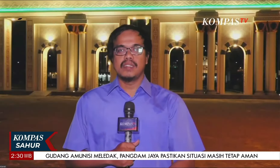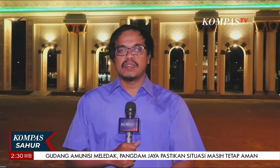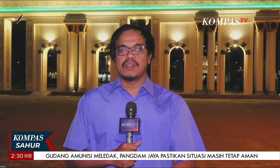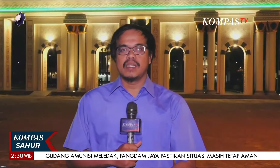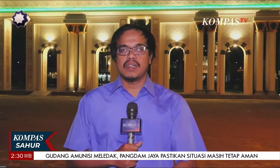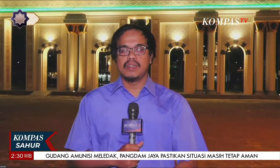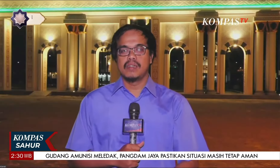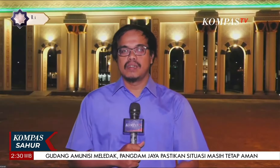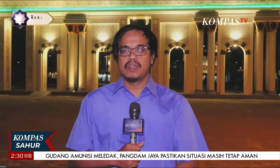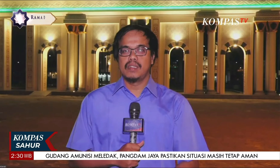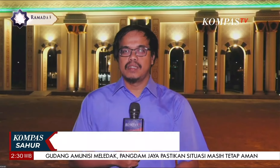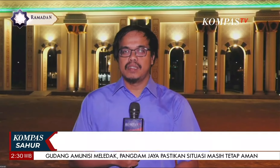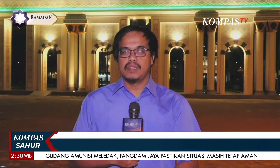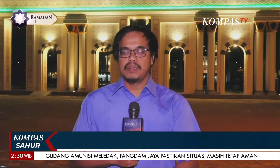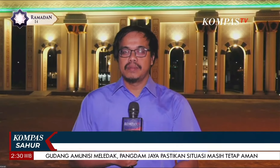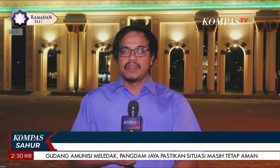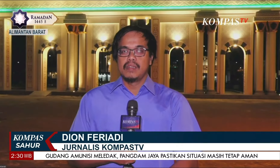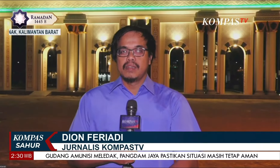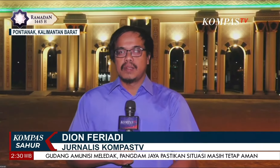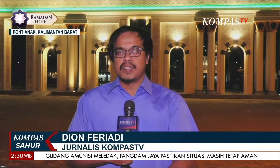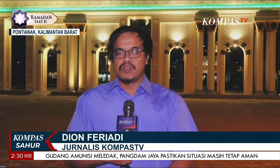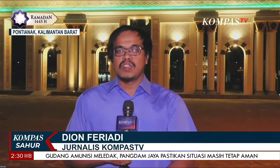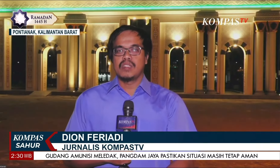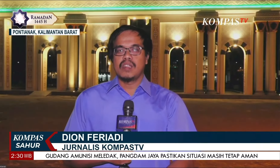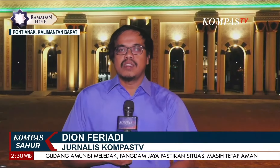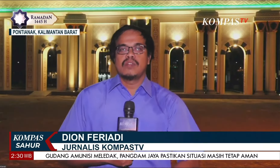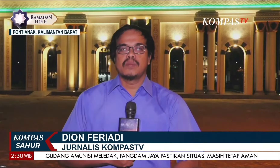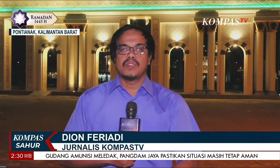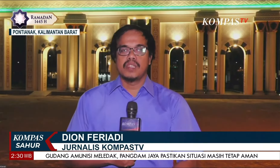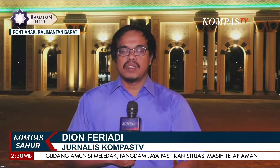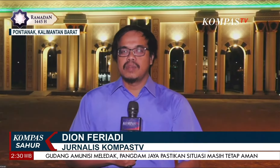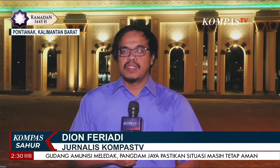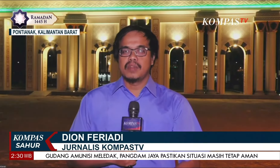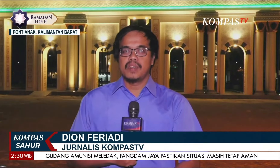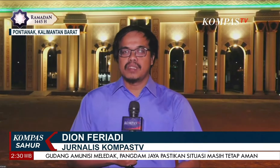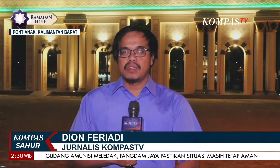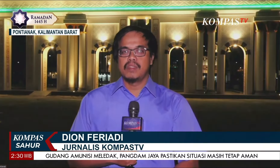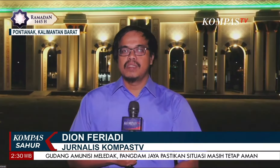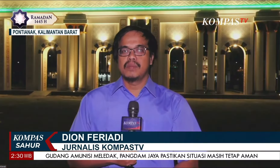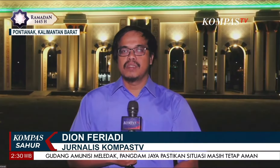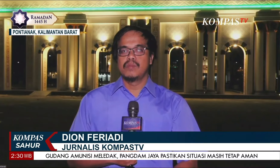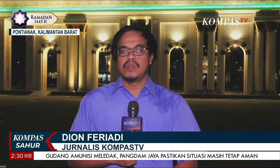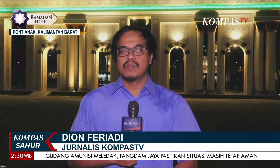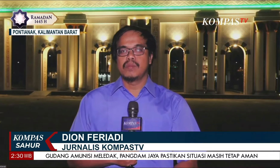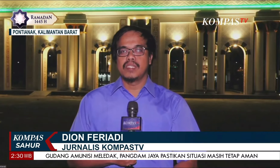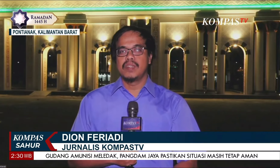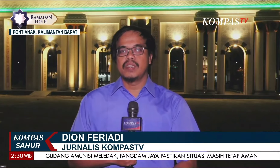saudara eh hari ini Ramadan nusantara di Kota Pontianak Kalimantan Barat telah menyiapkan sebuah informasi menarik